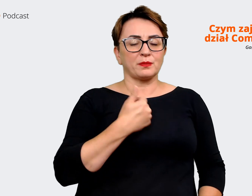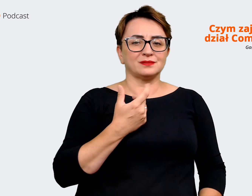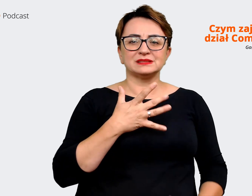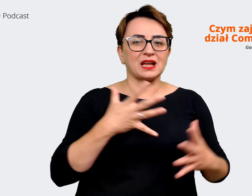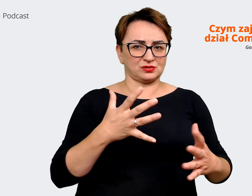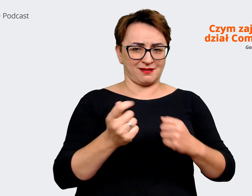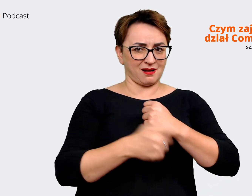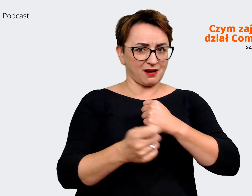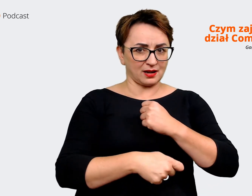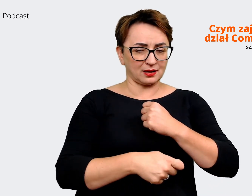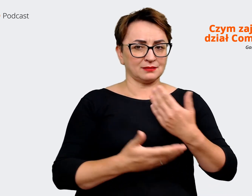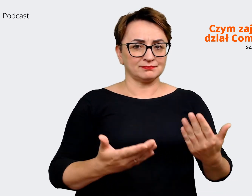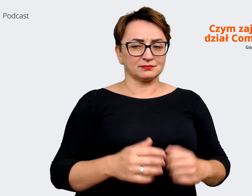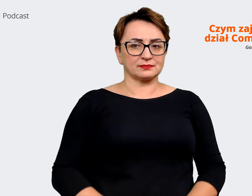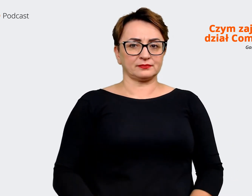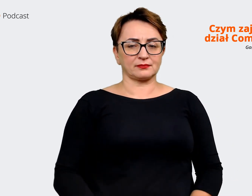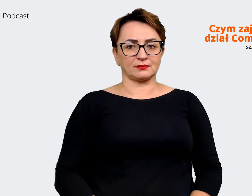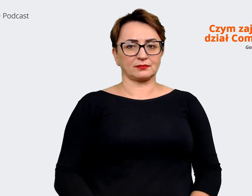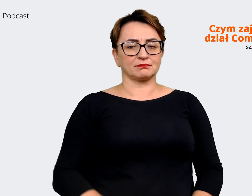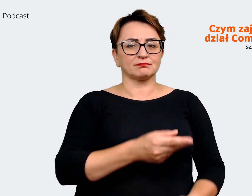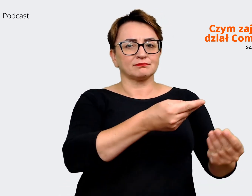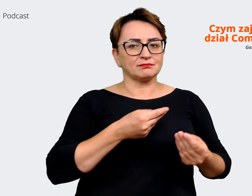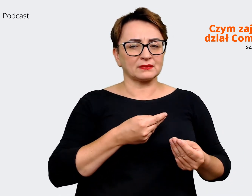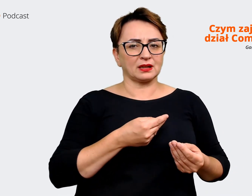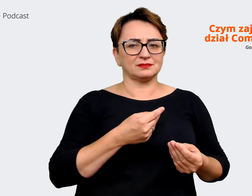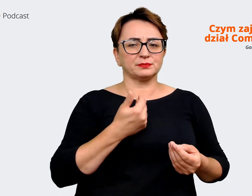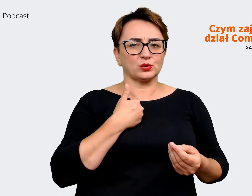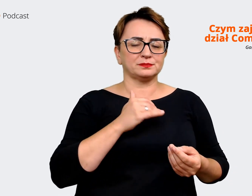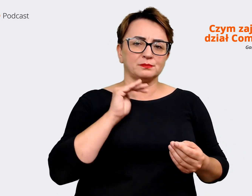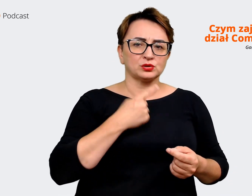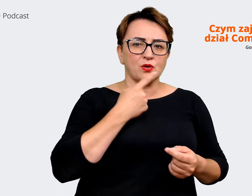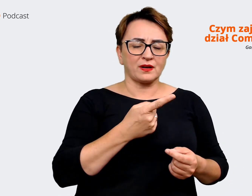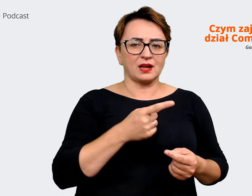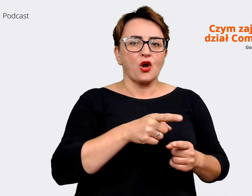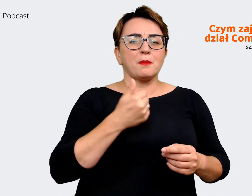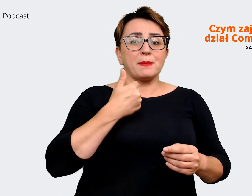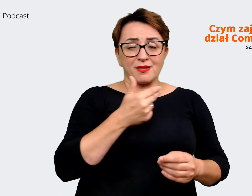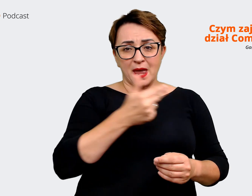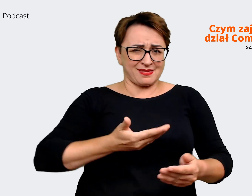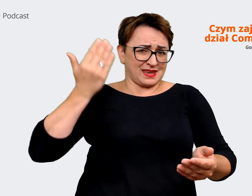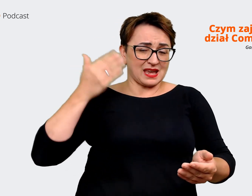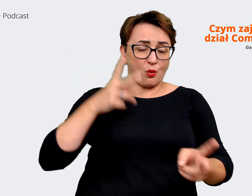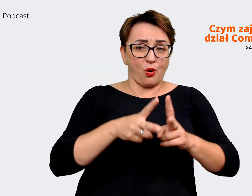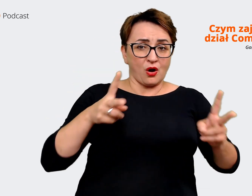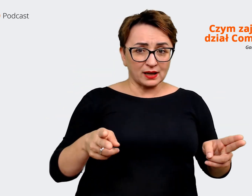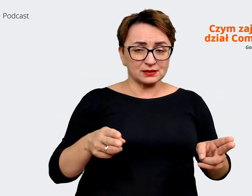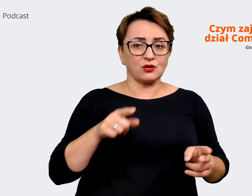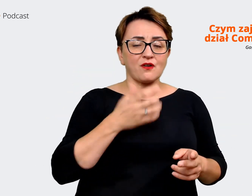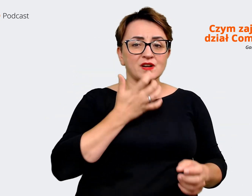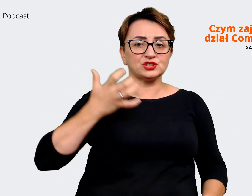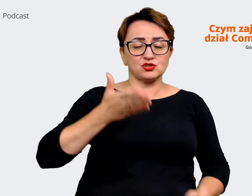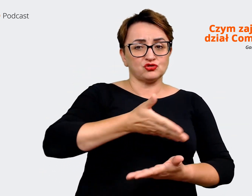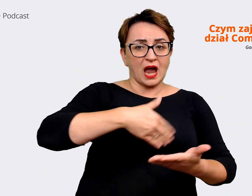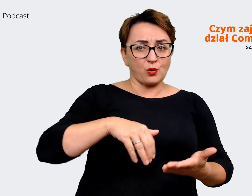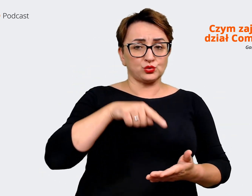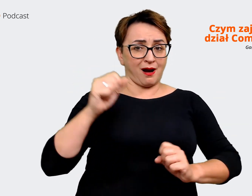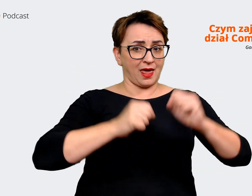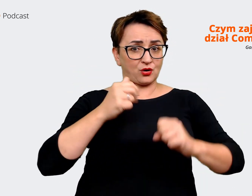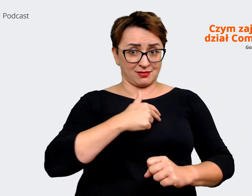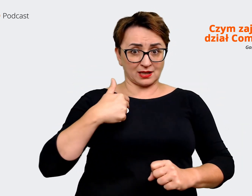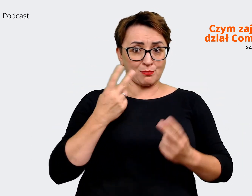gdzie była dosyć duża kara, która tak naprawdę dotyczyła takiego już dosyć w większości prehistorycznego okresu, gdzie wcześniej